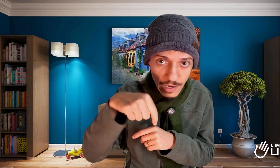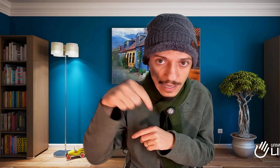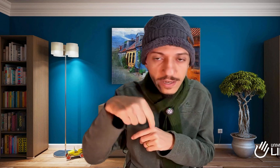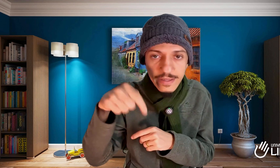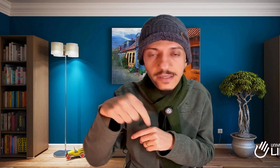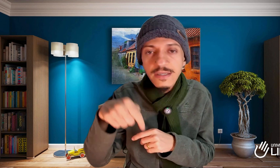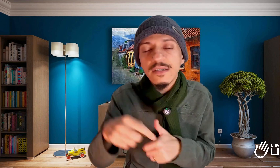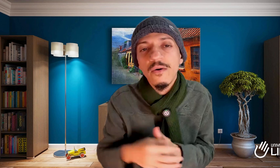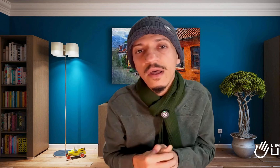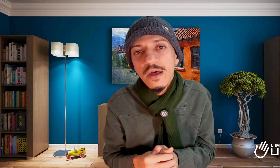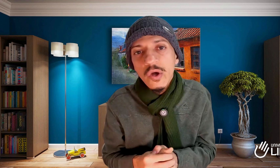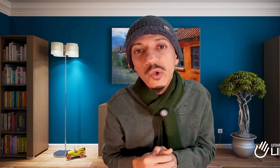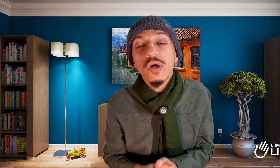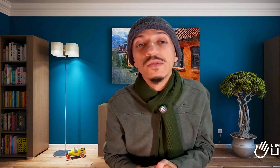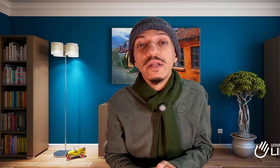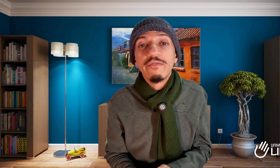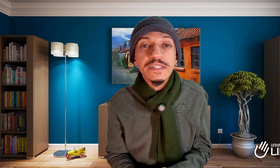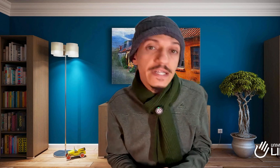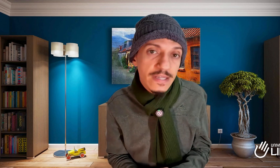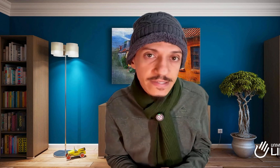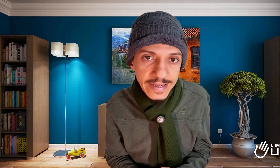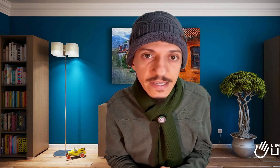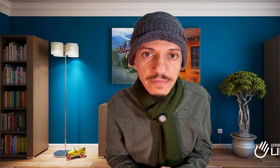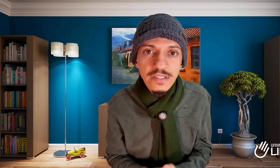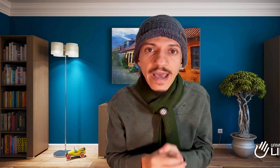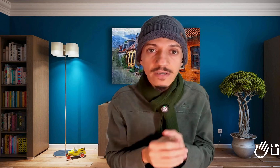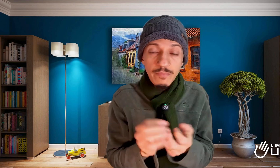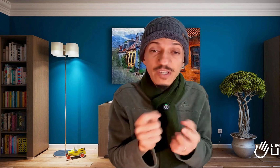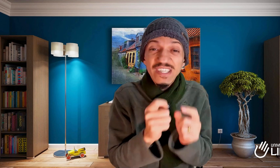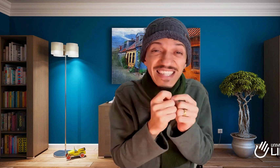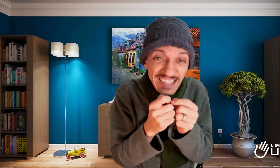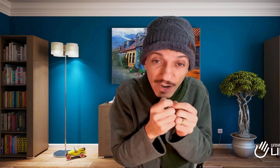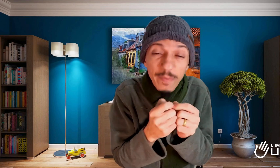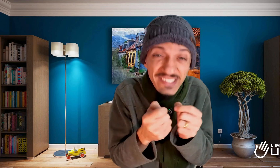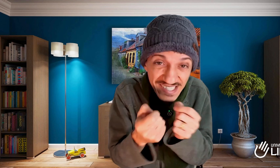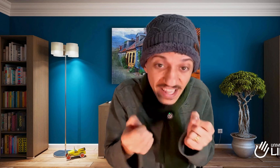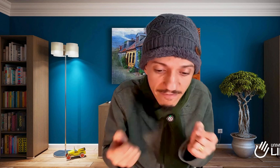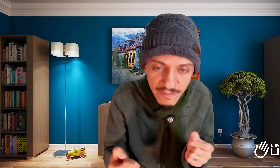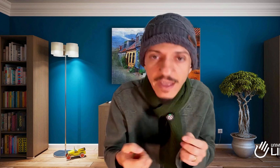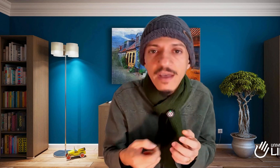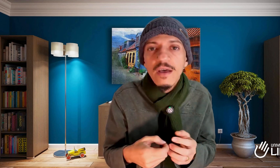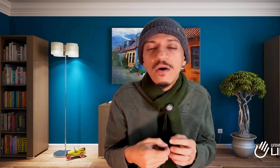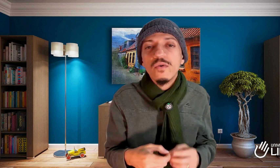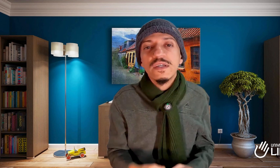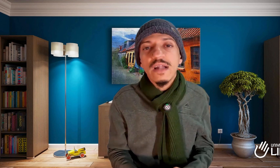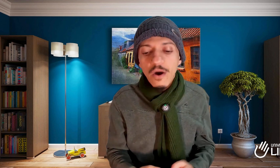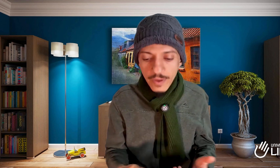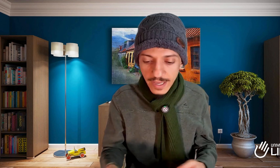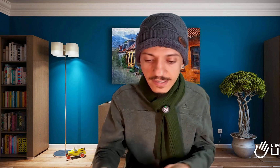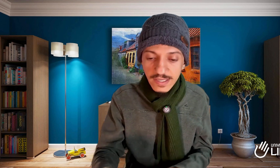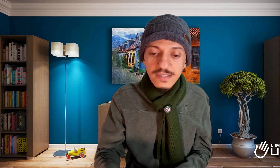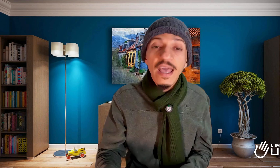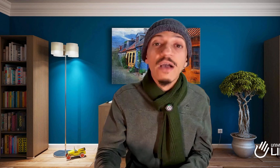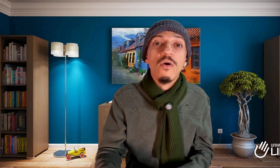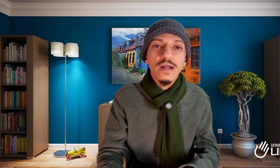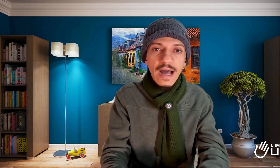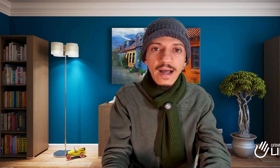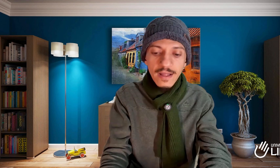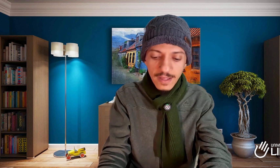aqui na descrição do nosso livro Escrita de Sinais Sem Mistério. Você pode literalmente escrever o sinal e assim se recordar